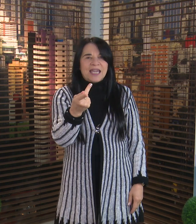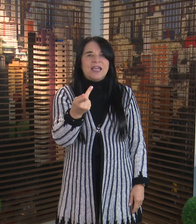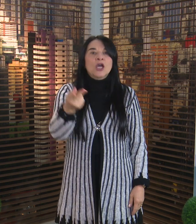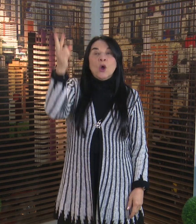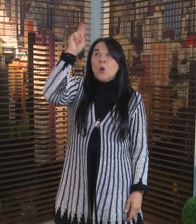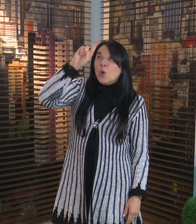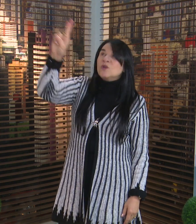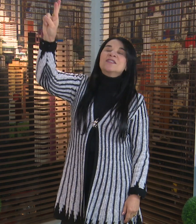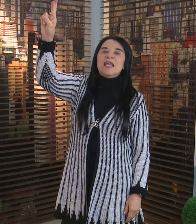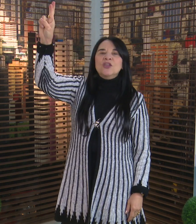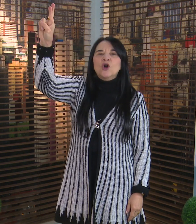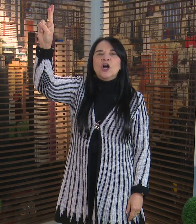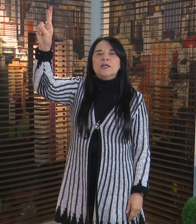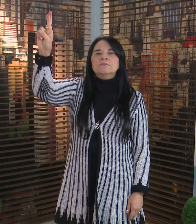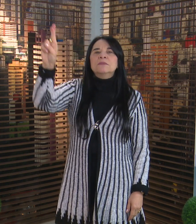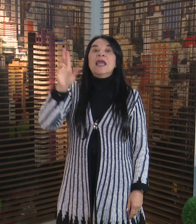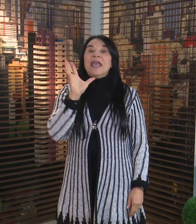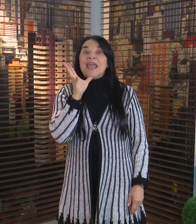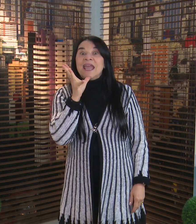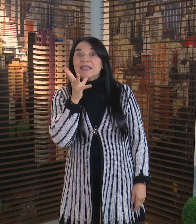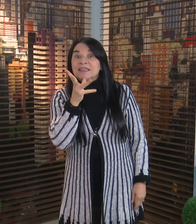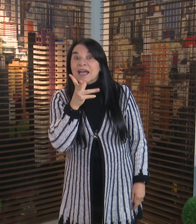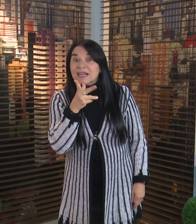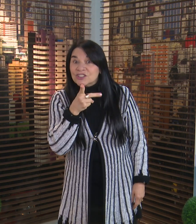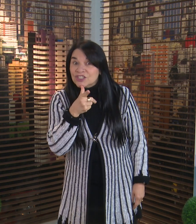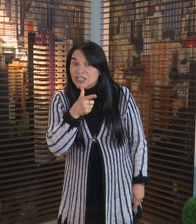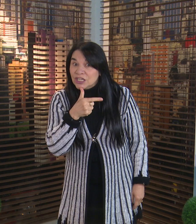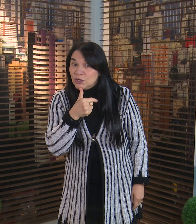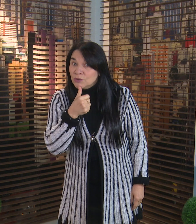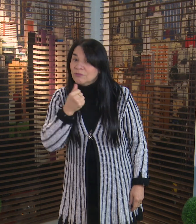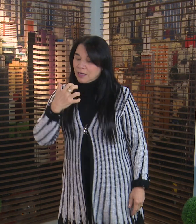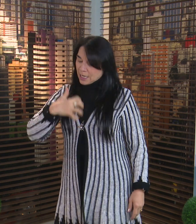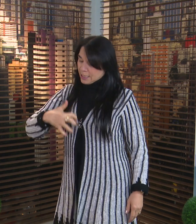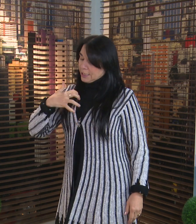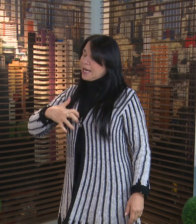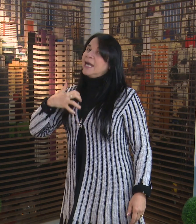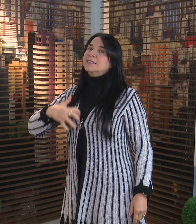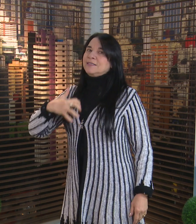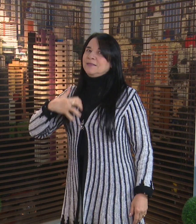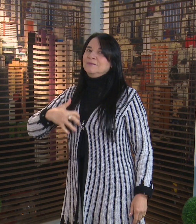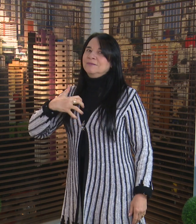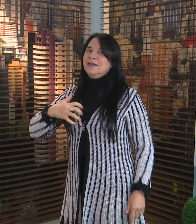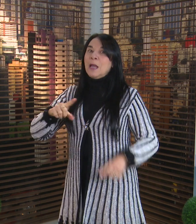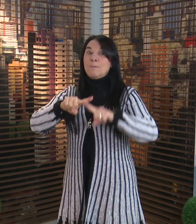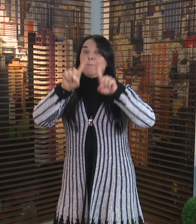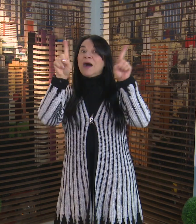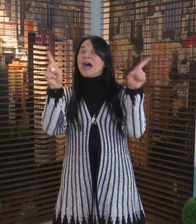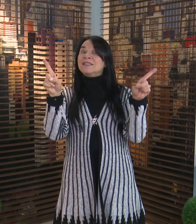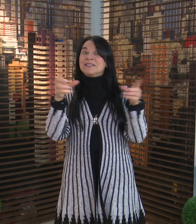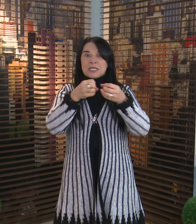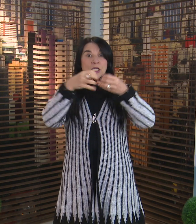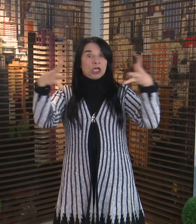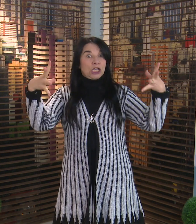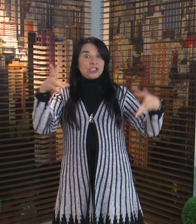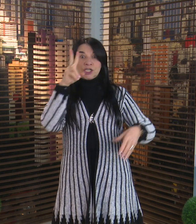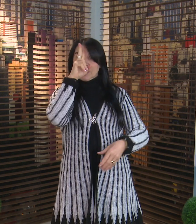que o Senhor é tardio em irar-se, mas grande